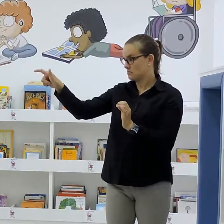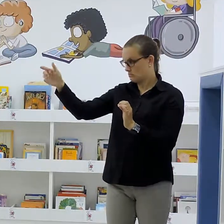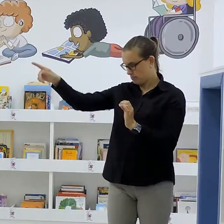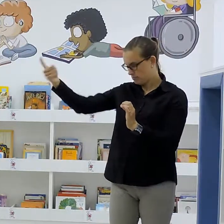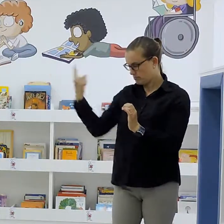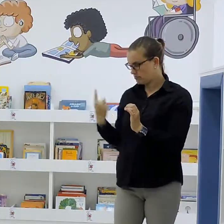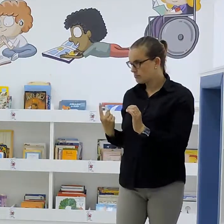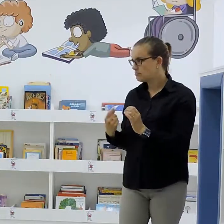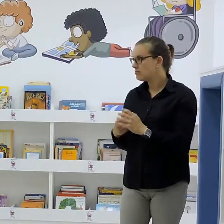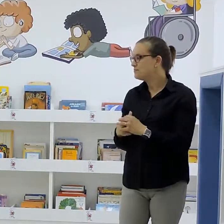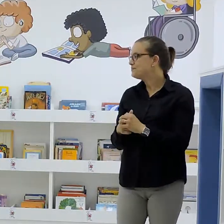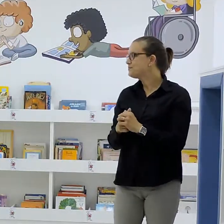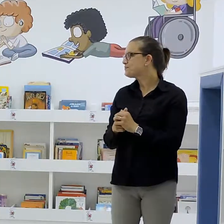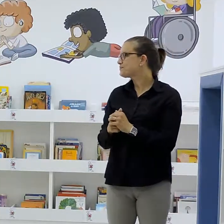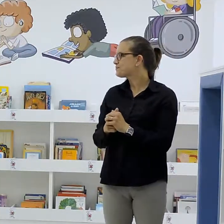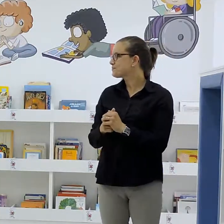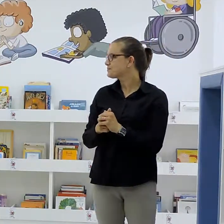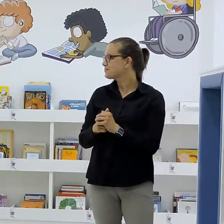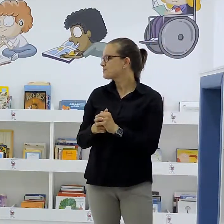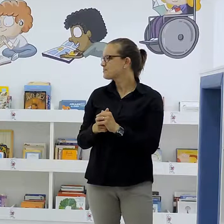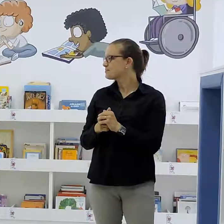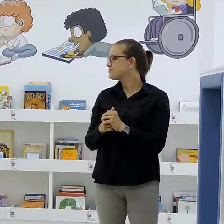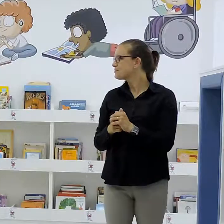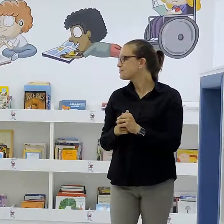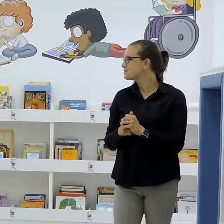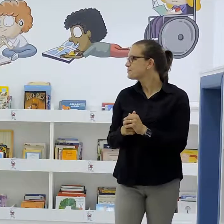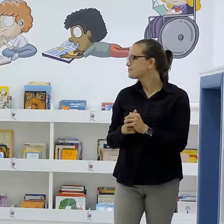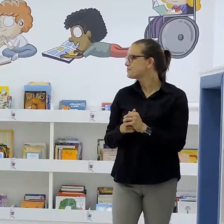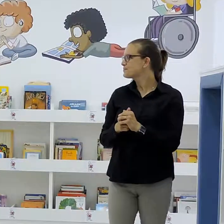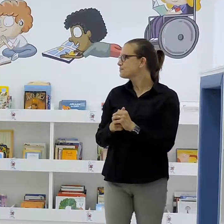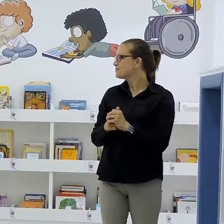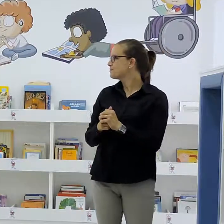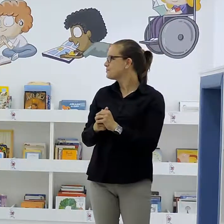te acercas un momentito. Vamos a poner aquí.